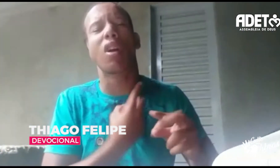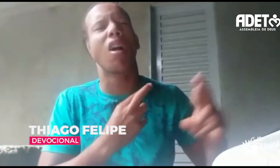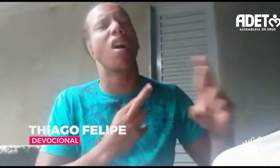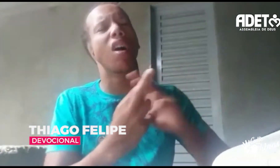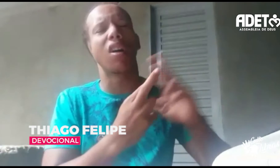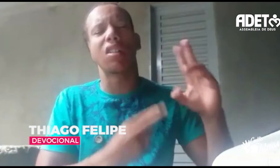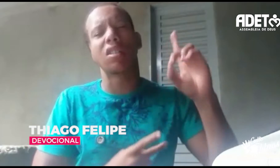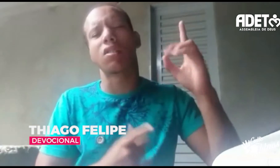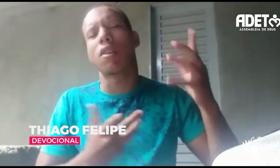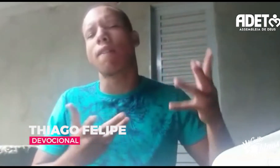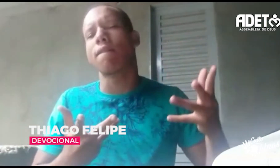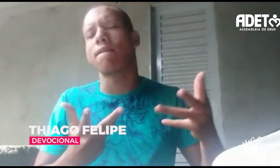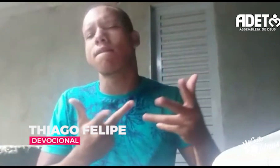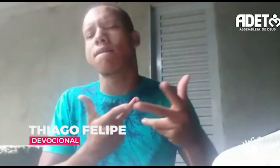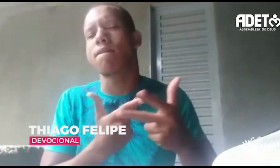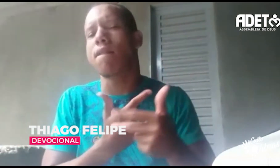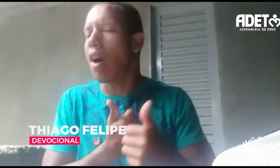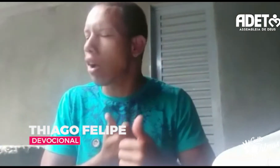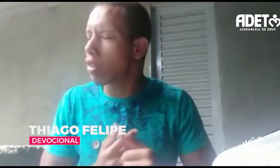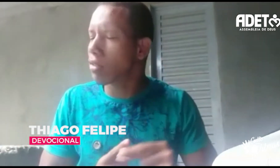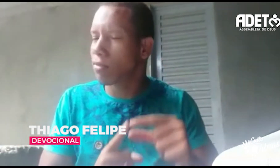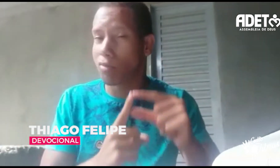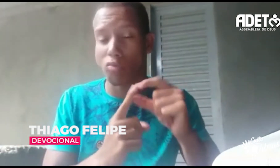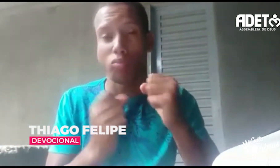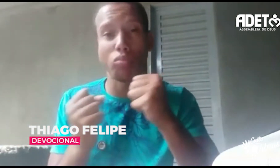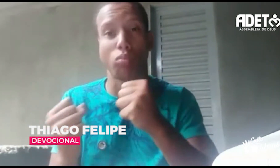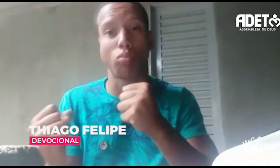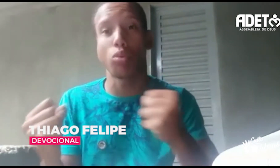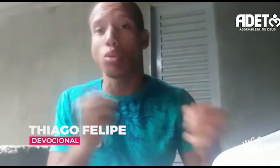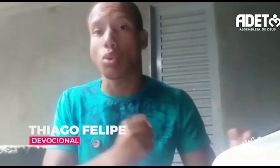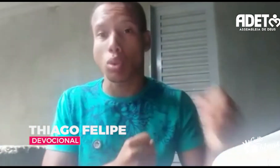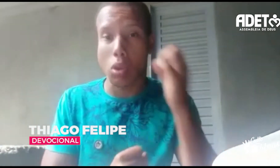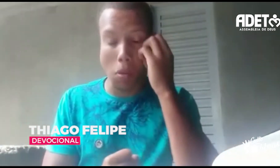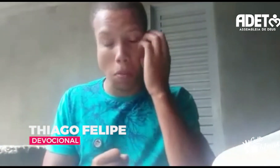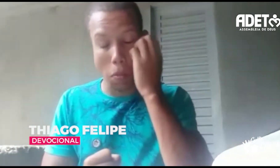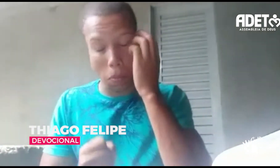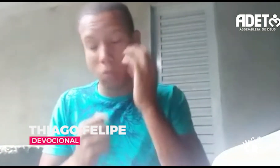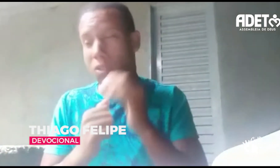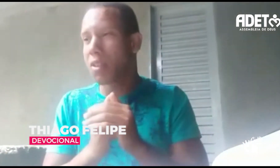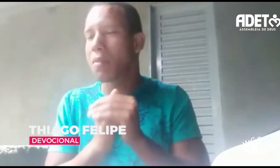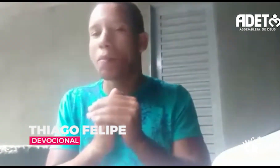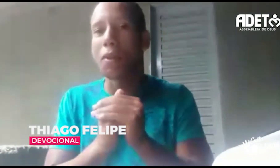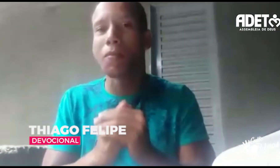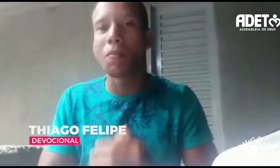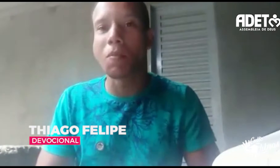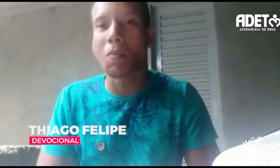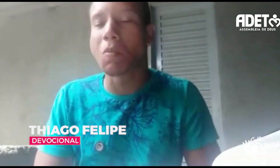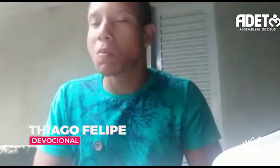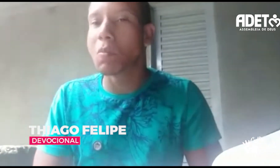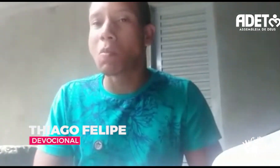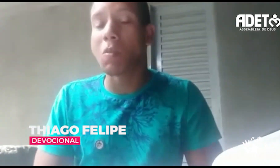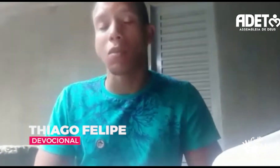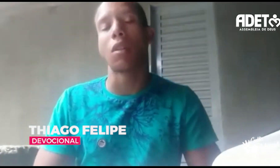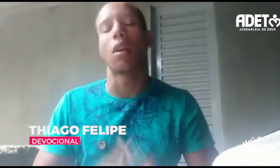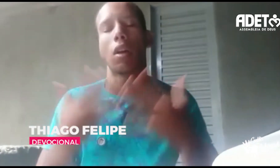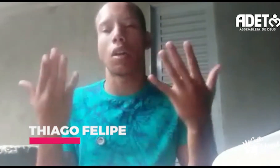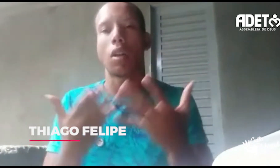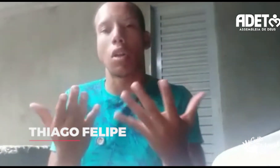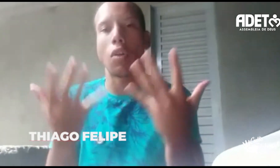Nós precisamos nos relacionar com Deus. Isso é maravilhoso. A palavra de Deus, ela é poderosa. Vamos